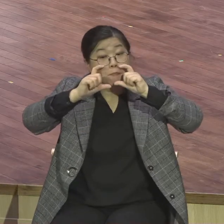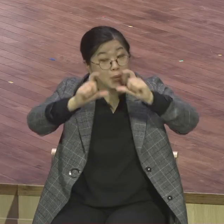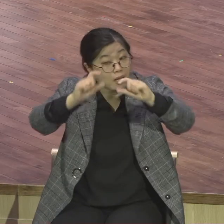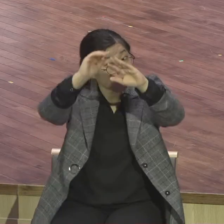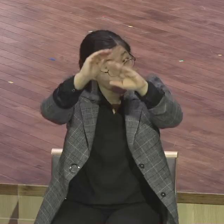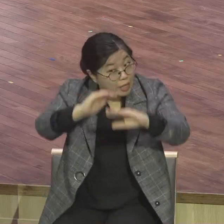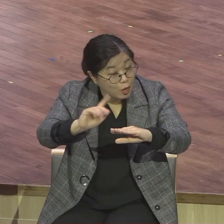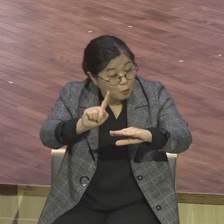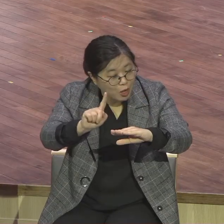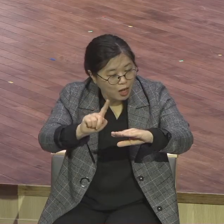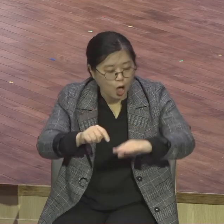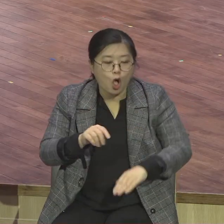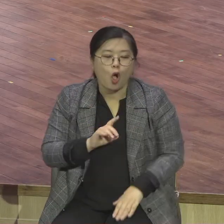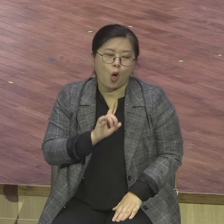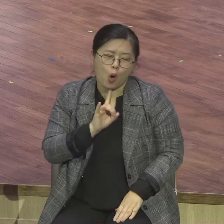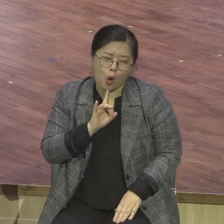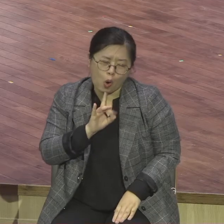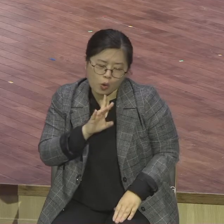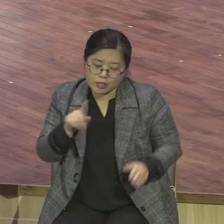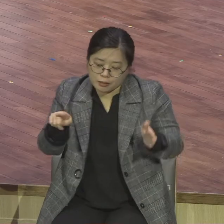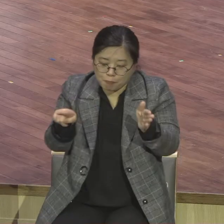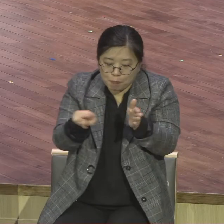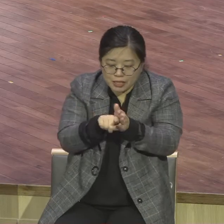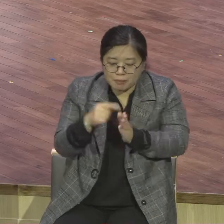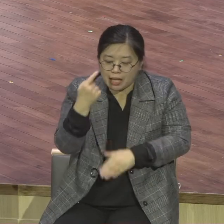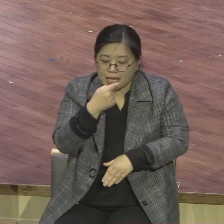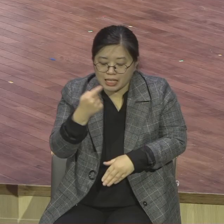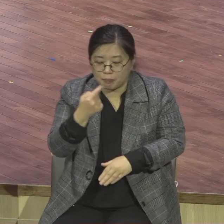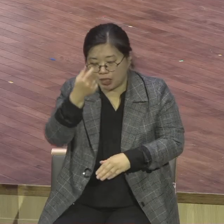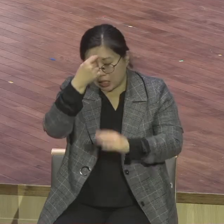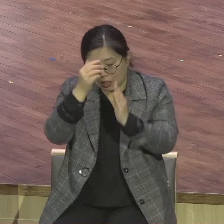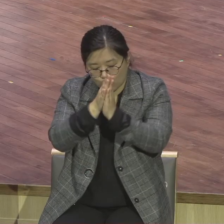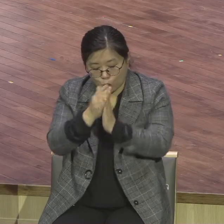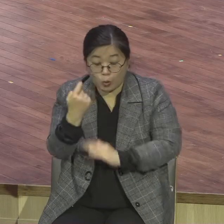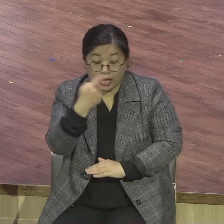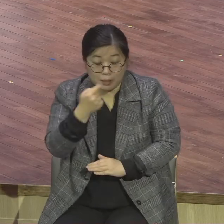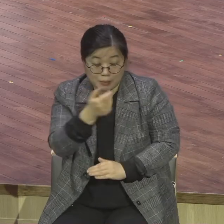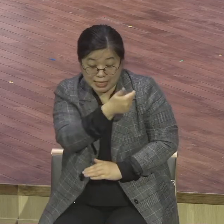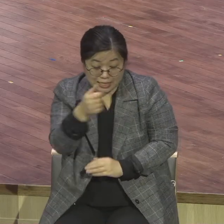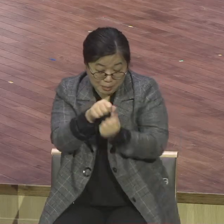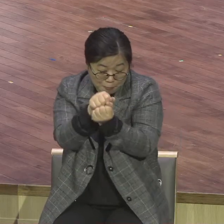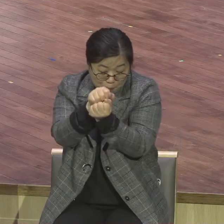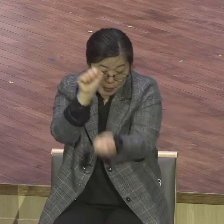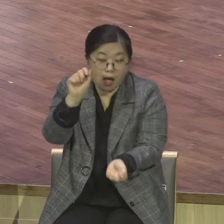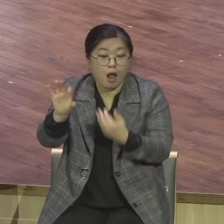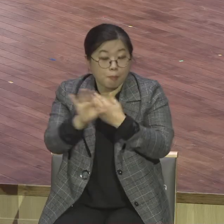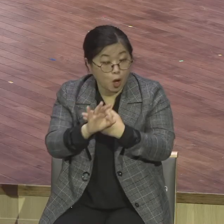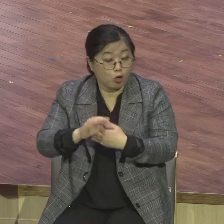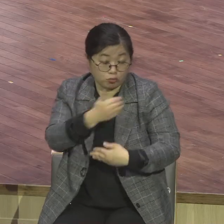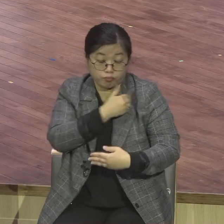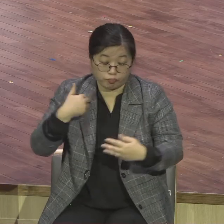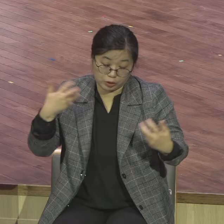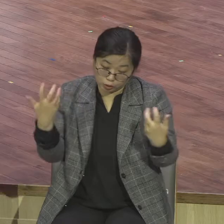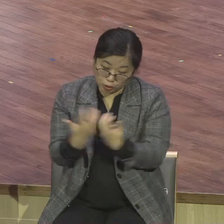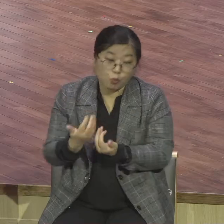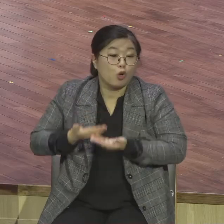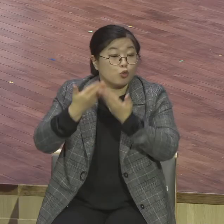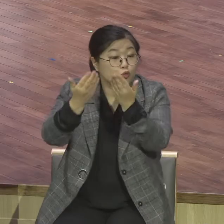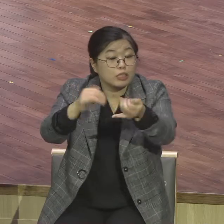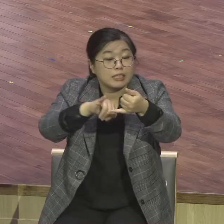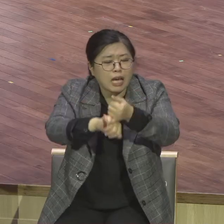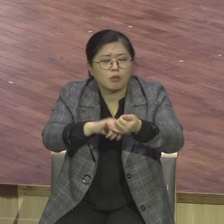입, 기도의 입. 아멘. 이것만 끝나요. 1년 동안 응답받으라고, 아니 평생 응답받으라고 준